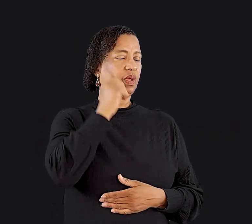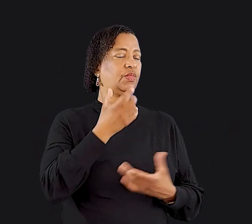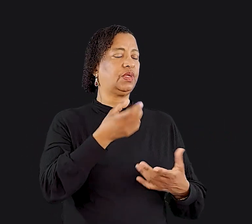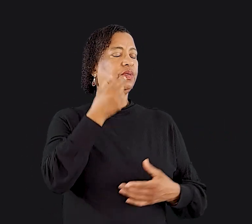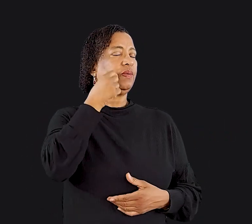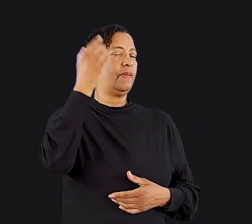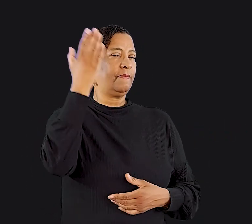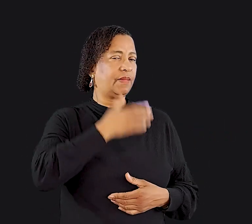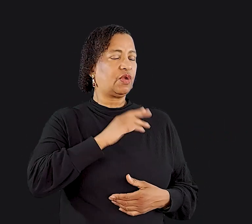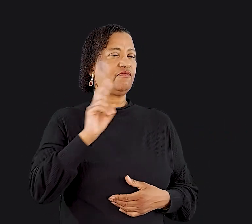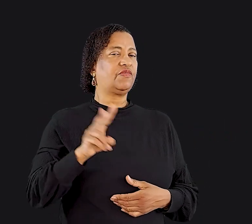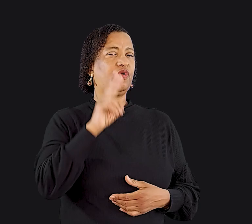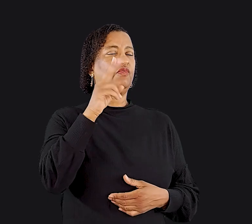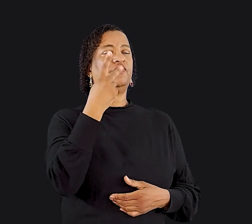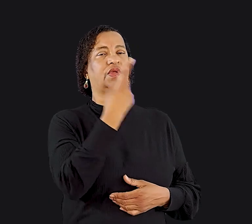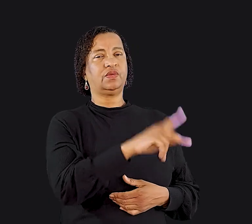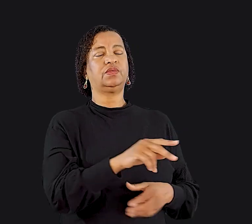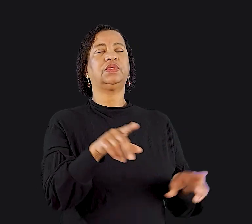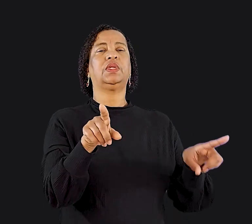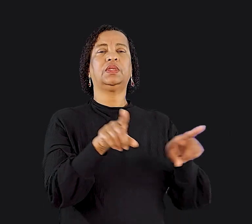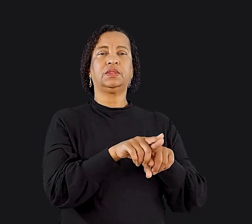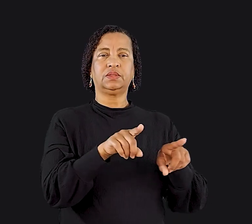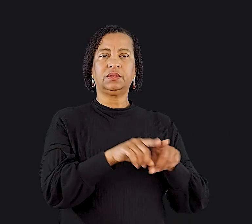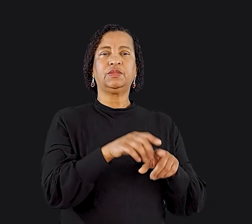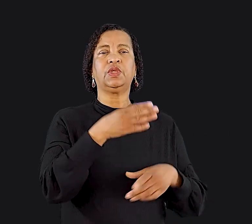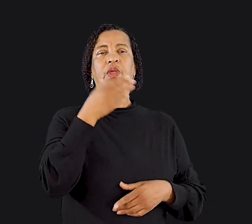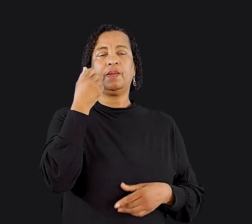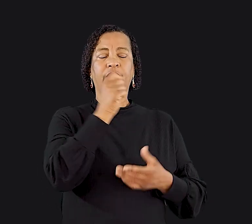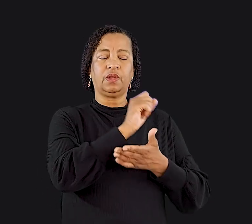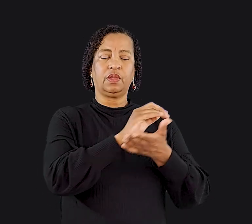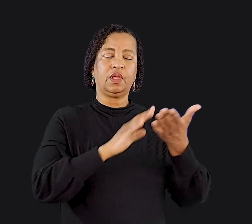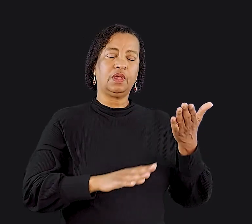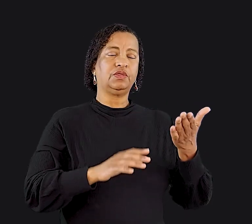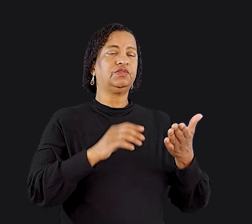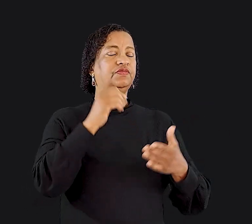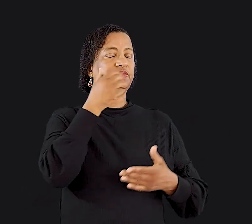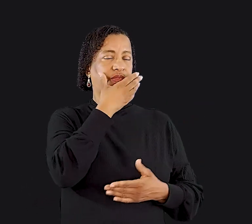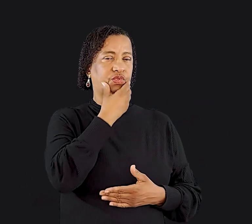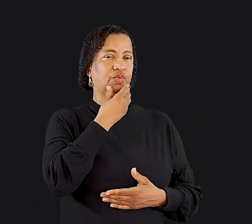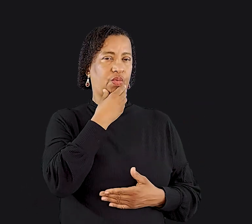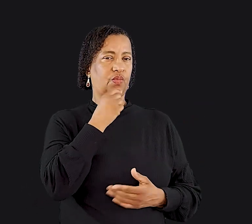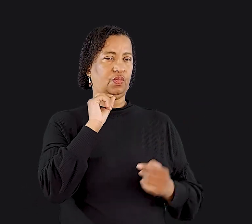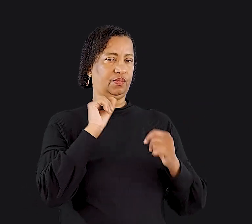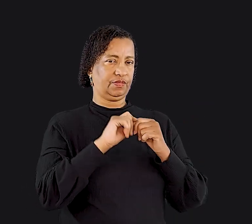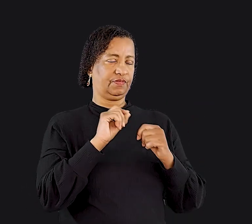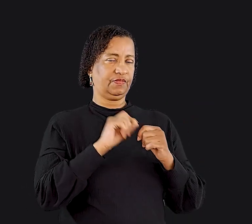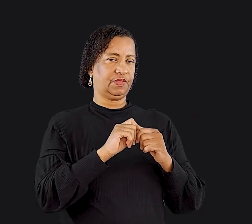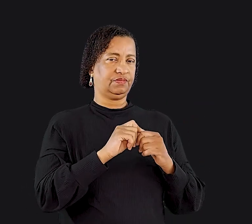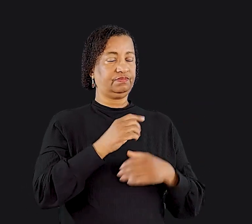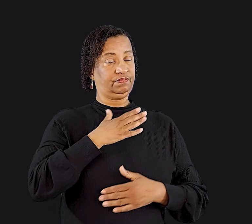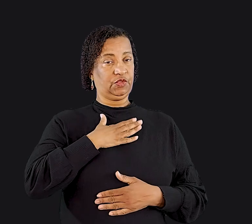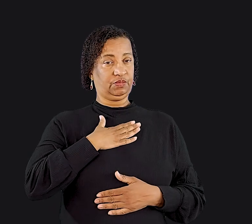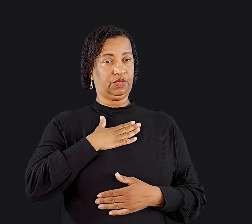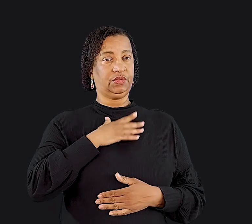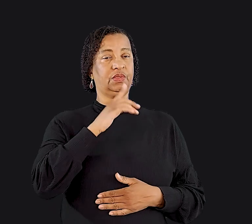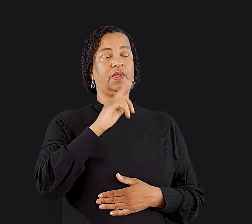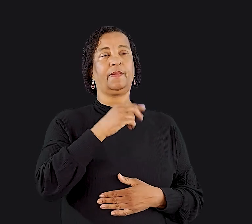seu valor exercendo tão bem ou melhor as atividades que os homens exercem. Para mim, isso soa como